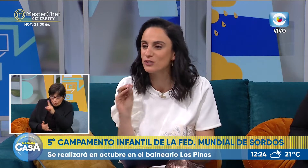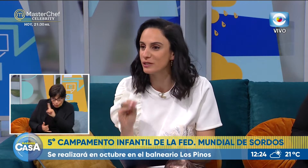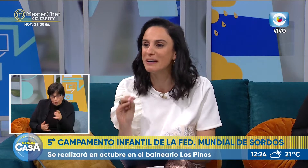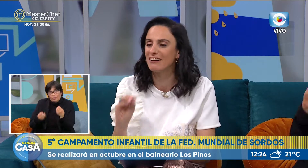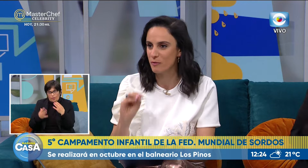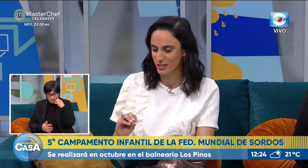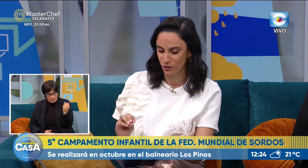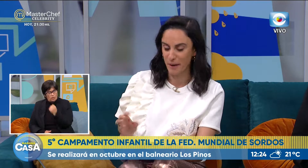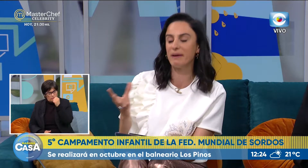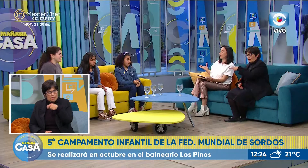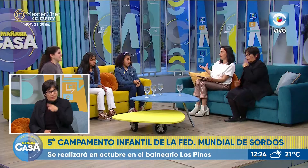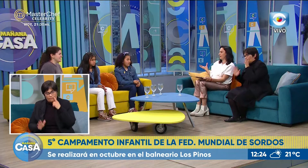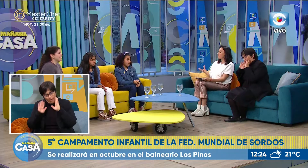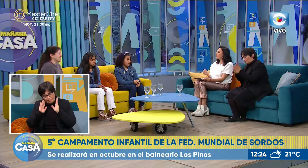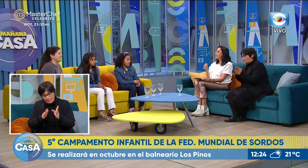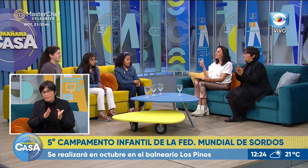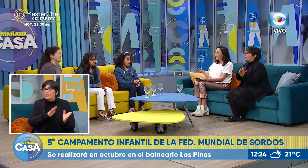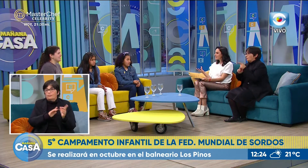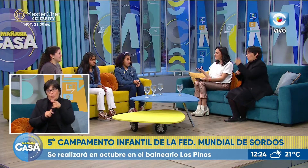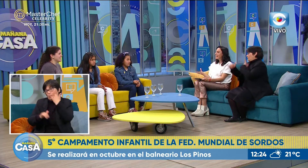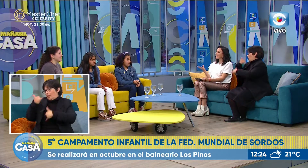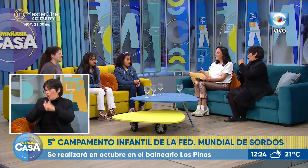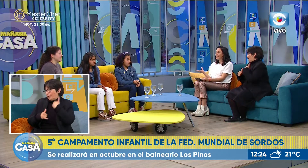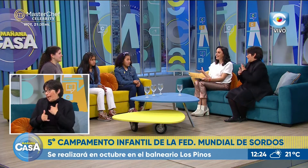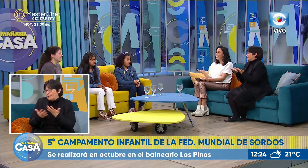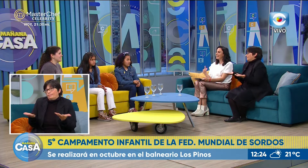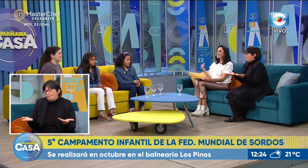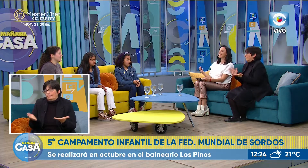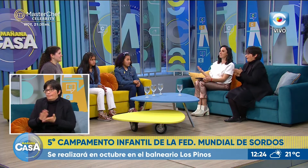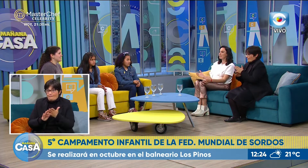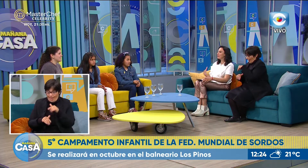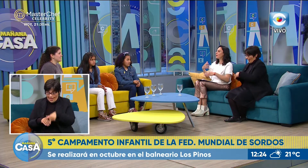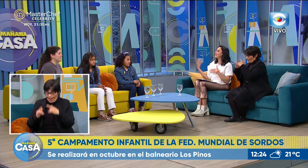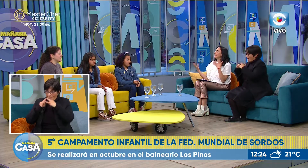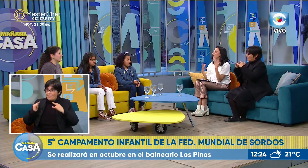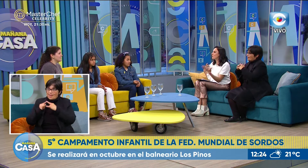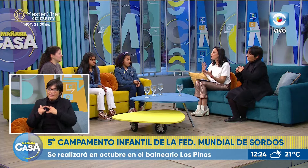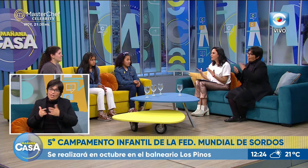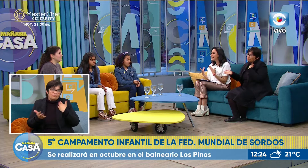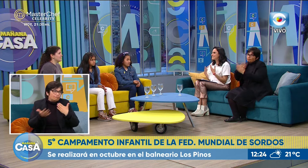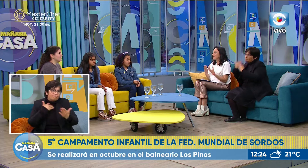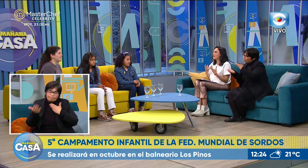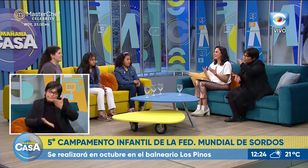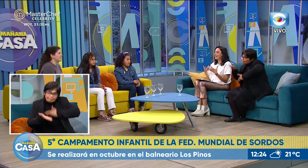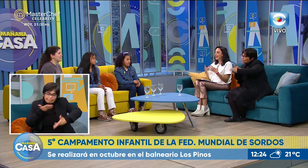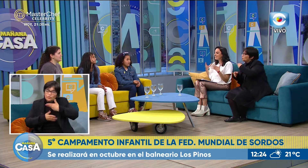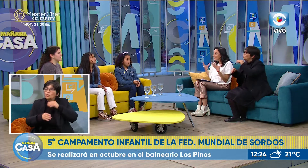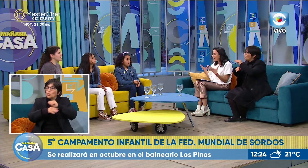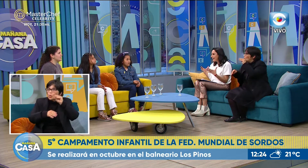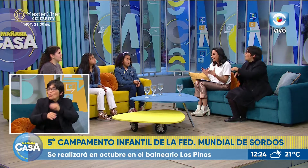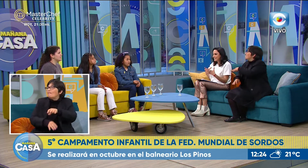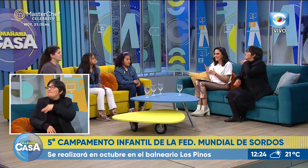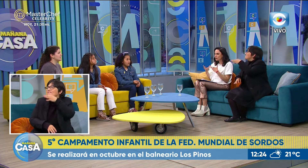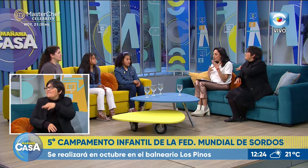importante y es un tema que vamos a tocar. Pero vos me contabas que en este campamento va haber intercambio cultural y se va a hablar de la